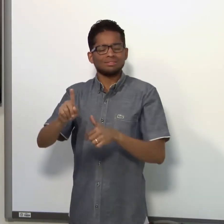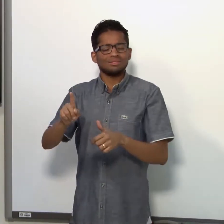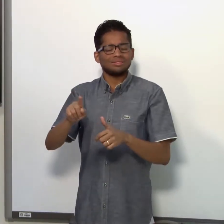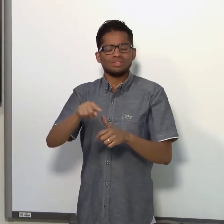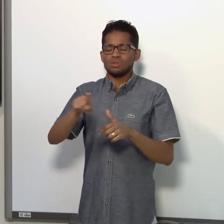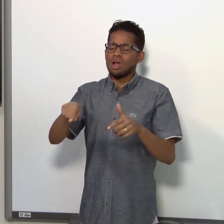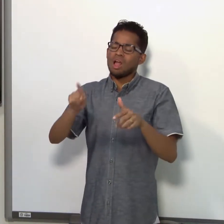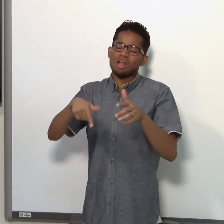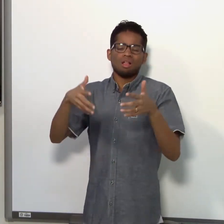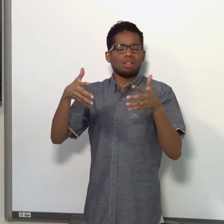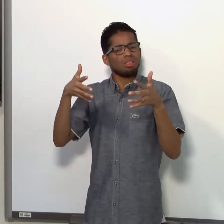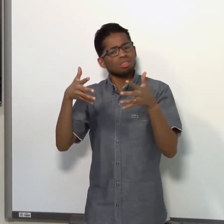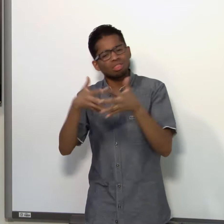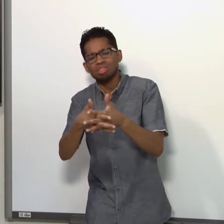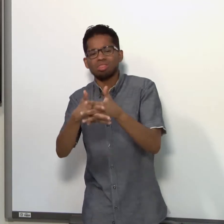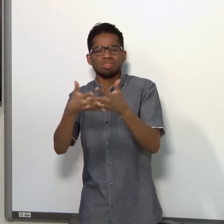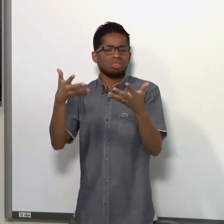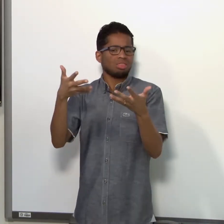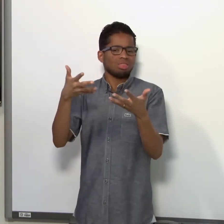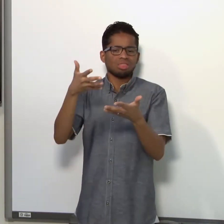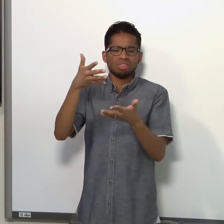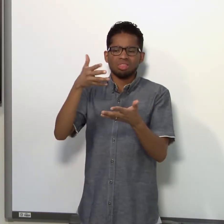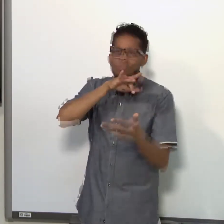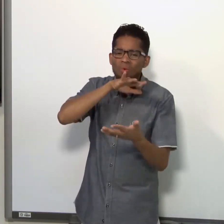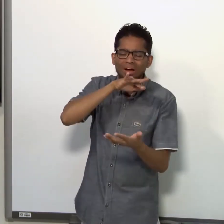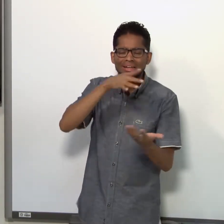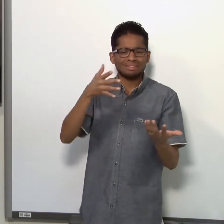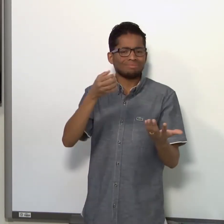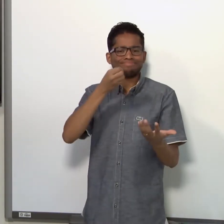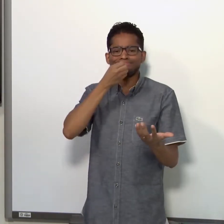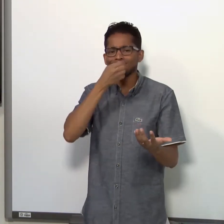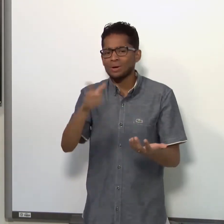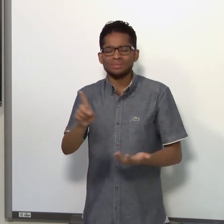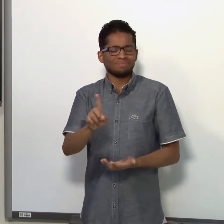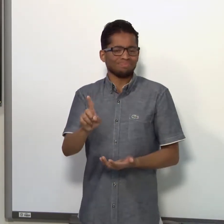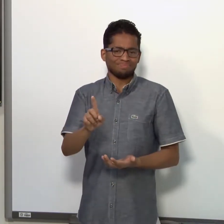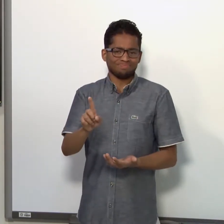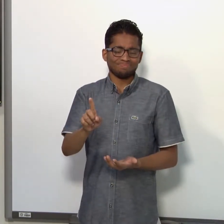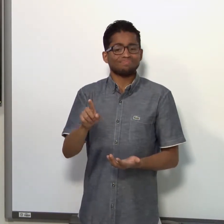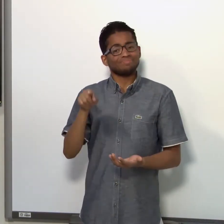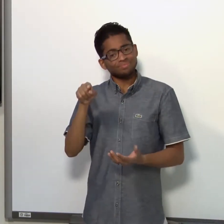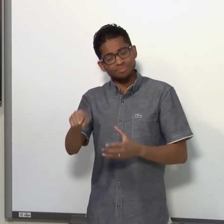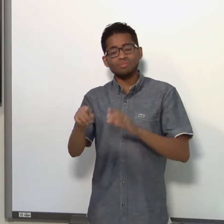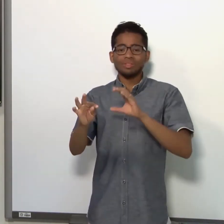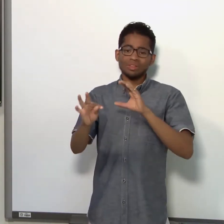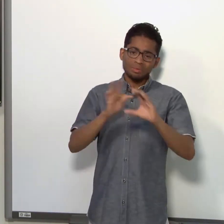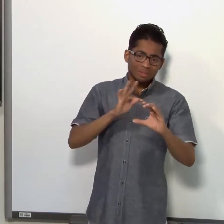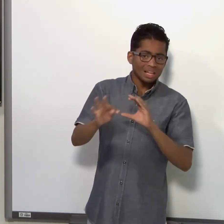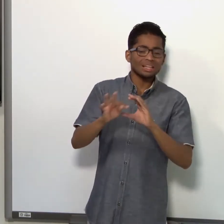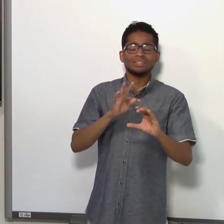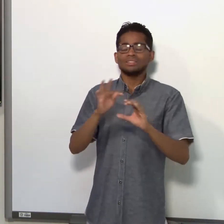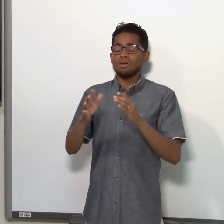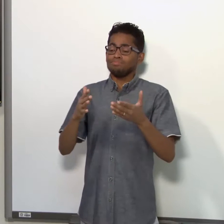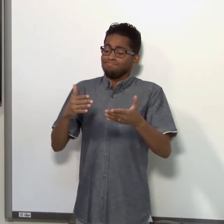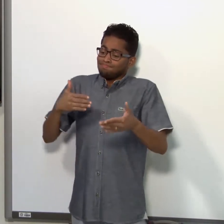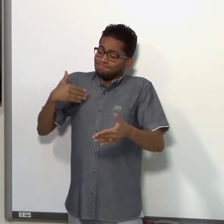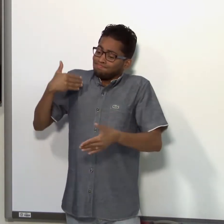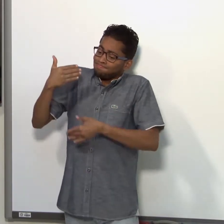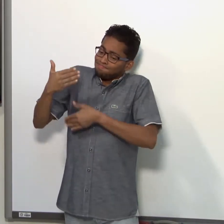Como que vai desenvolver? Então, haverá interferência. Não será bom para o desenvolvimento desse